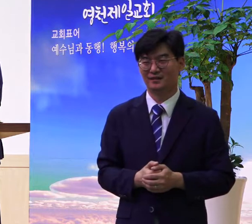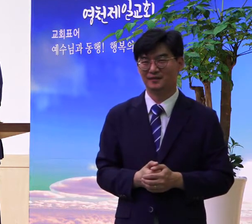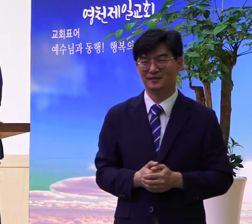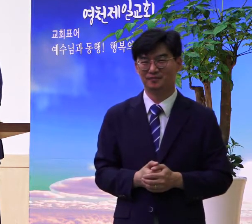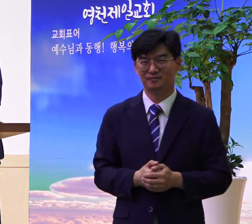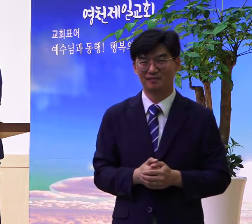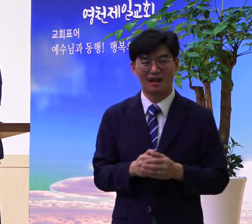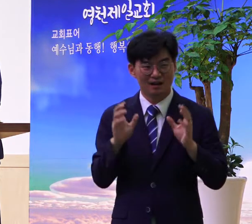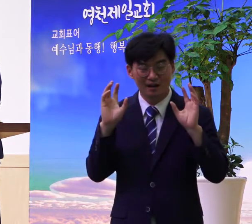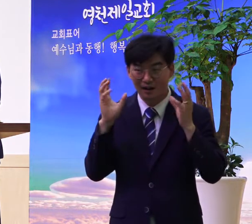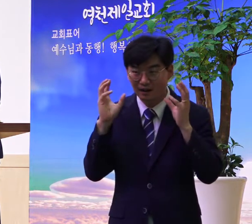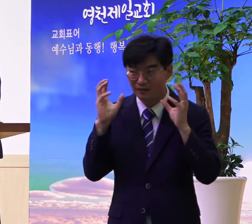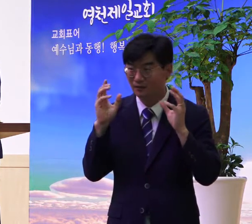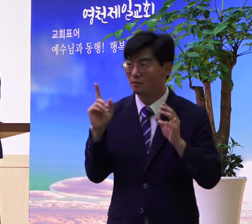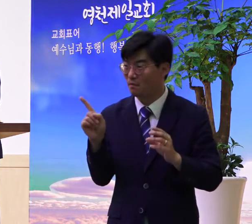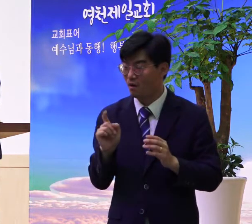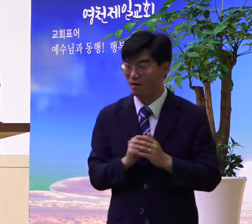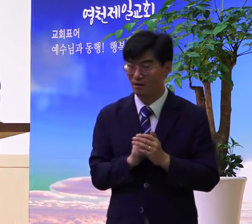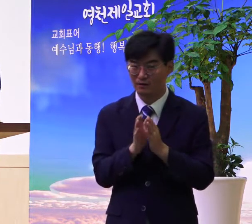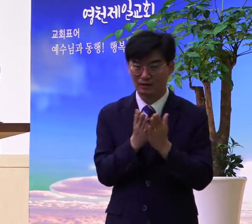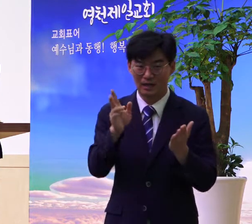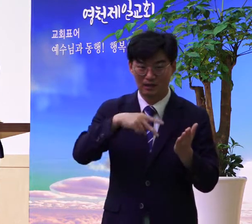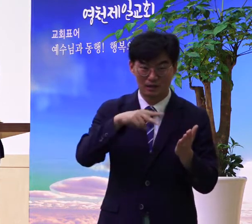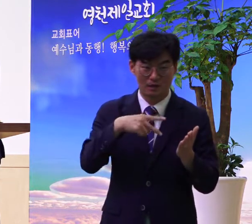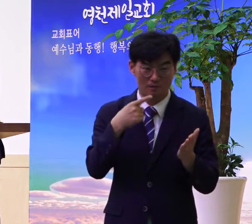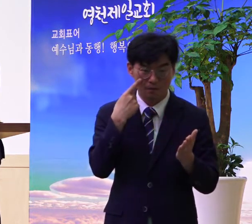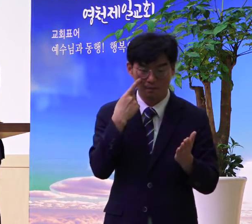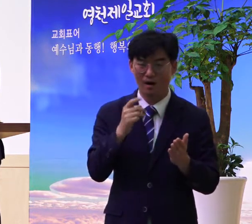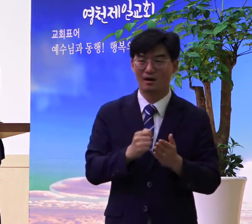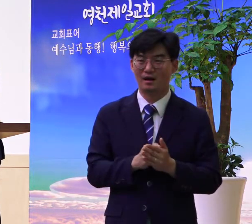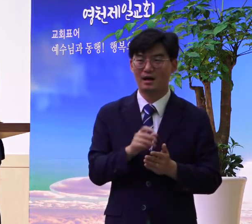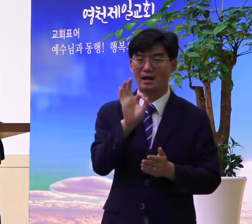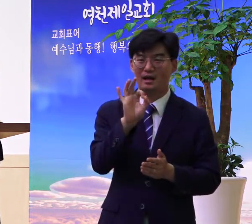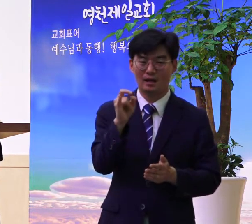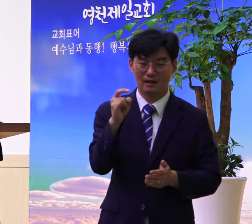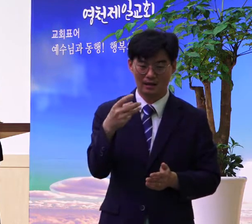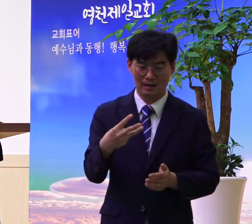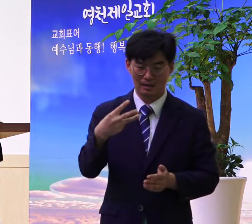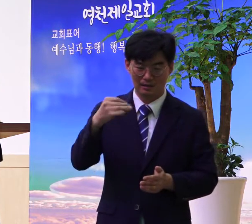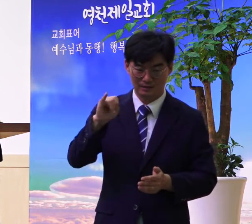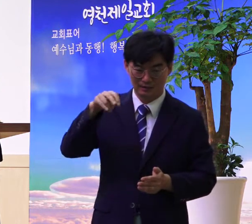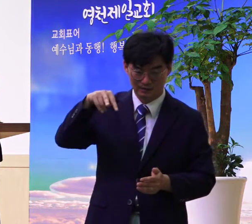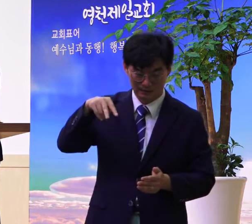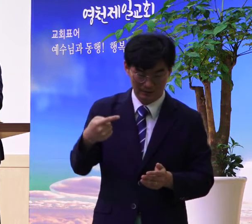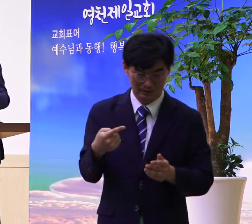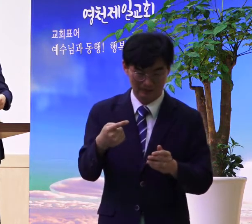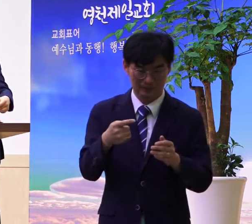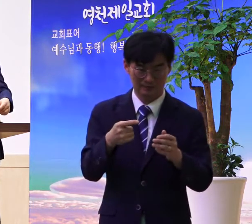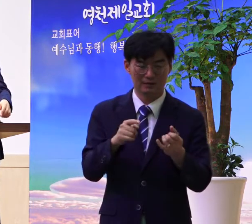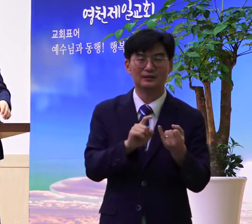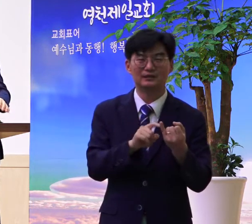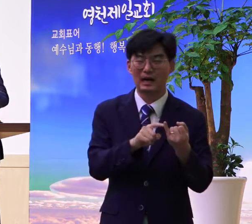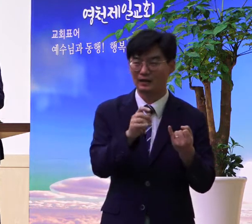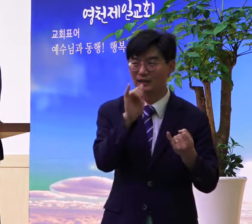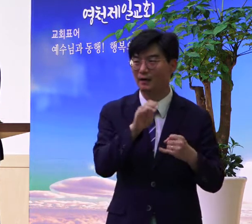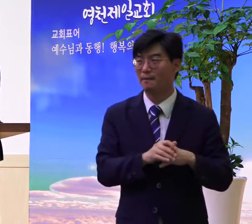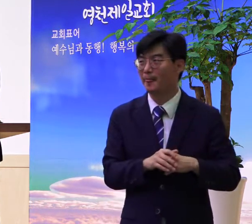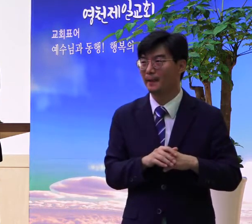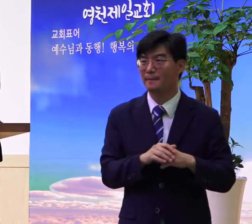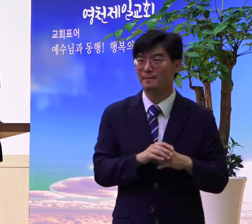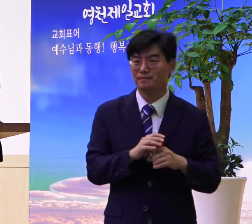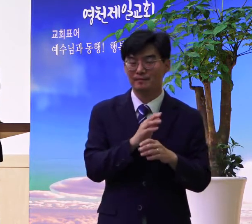아이들이 잘 아는 동화 중에 이상한 나라의 앨리스라는 동화가 있습니다. 거기 보면 채셔 캣이라고 하는